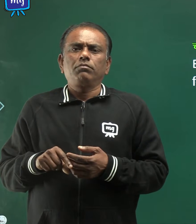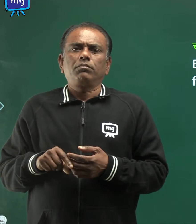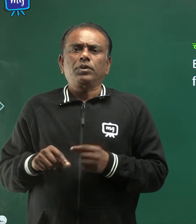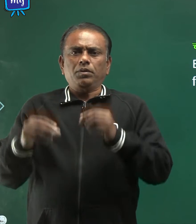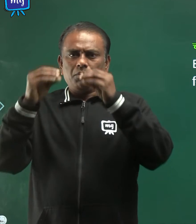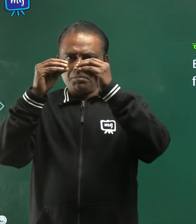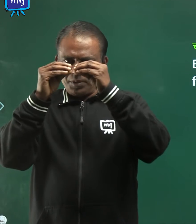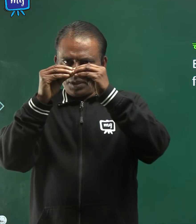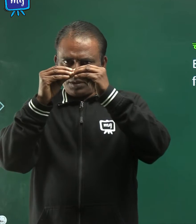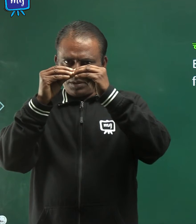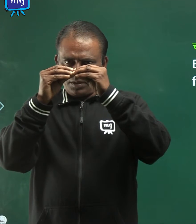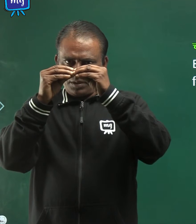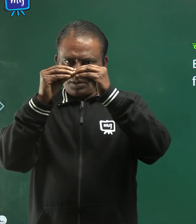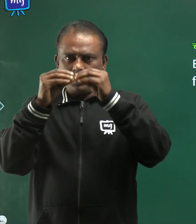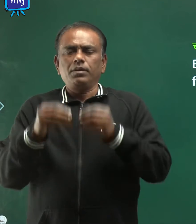B लेकर